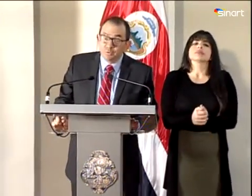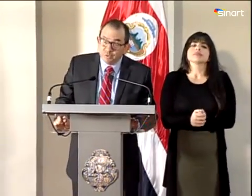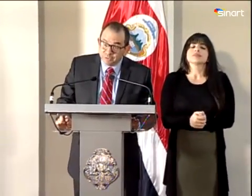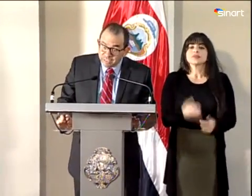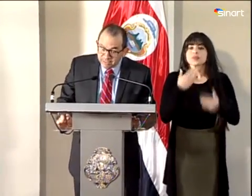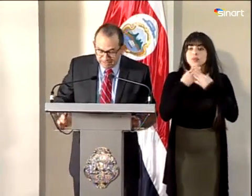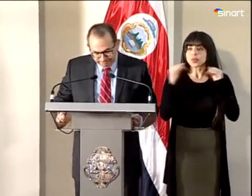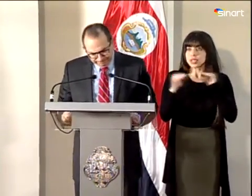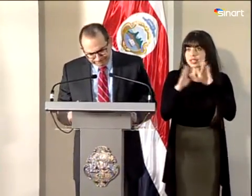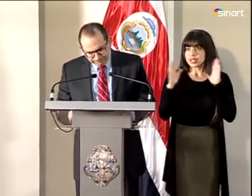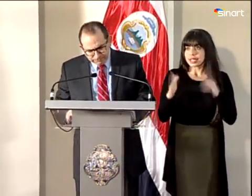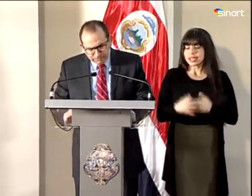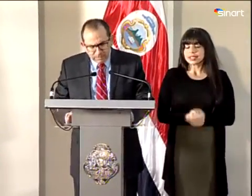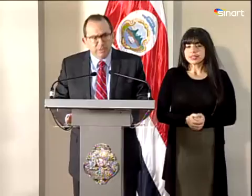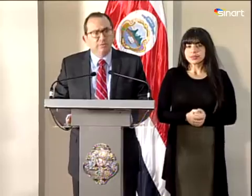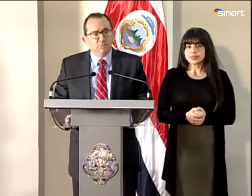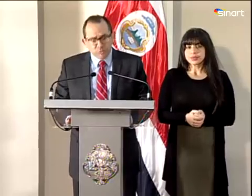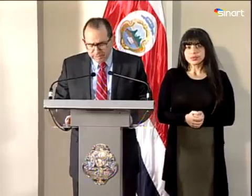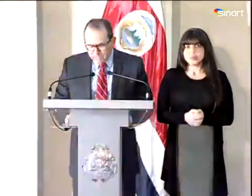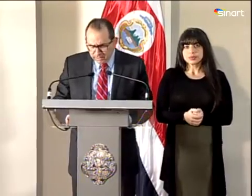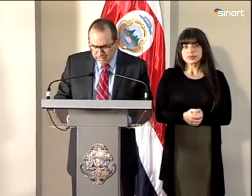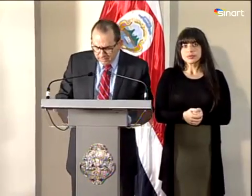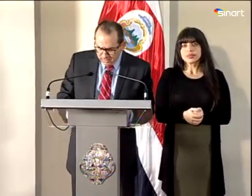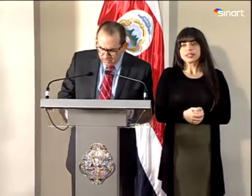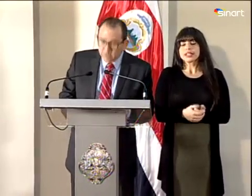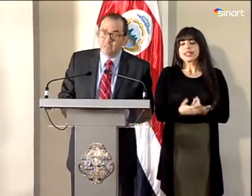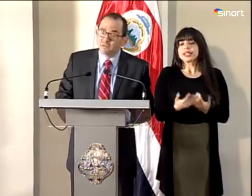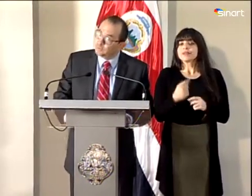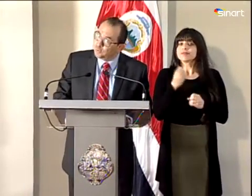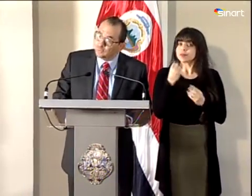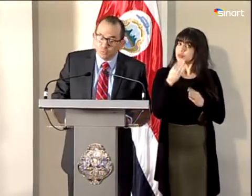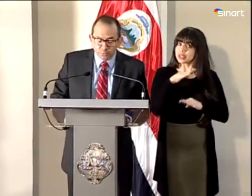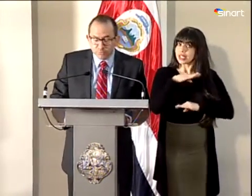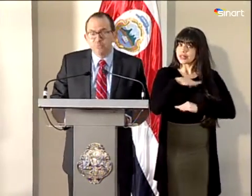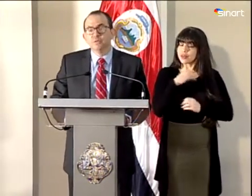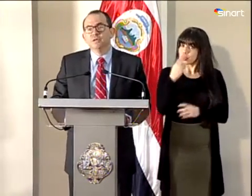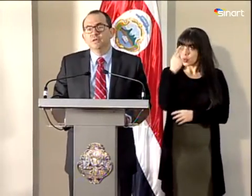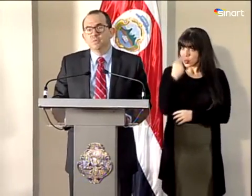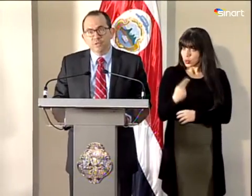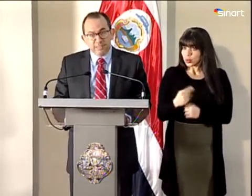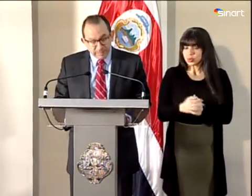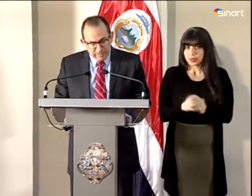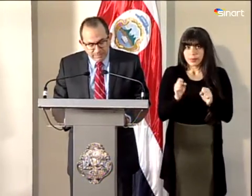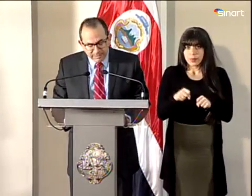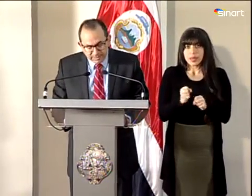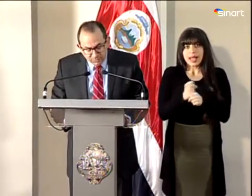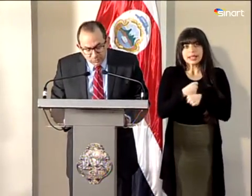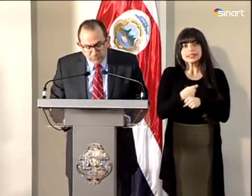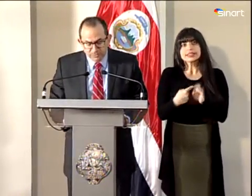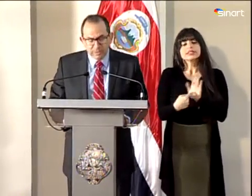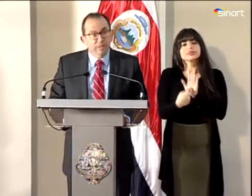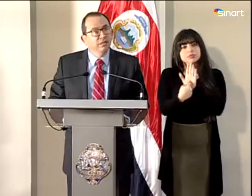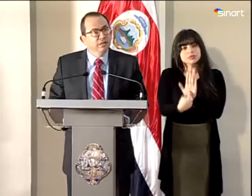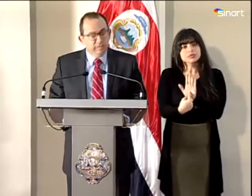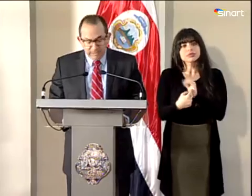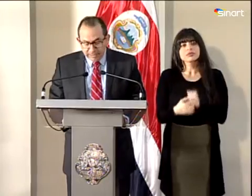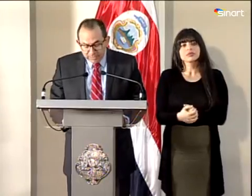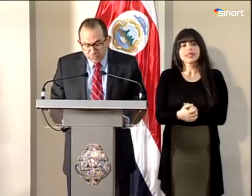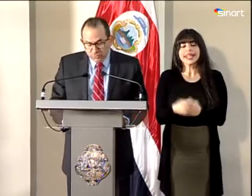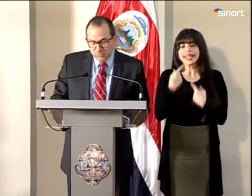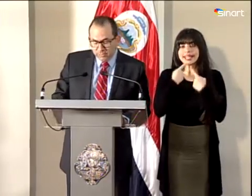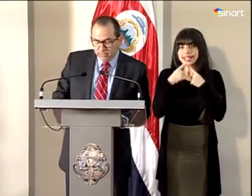Muy buenos días. Resulta muy satisfactorio y muy honroso poder hacer la presentación